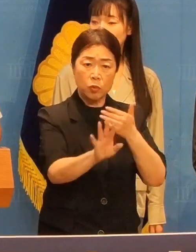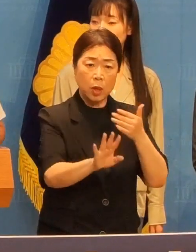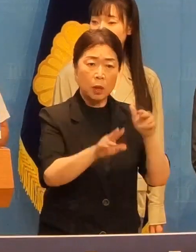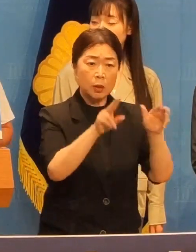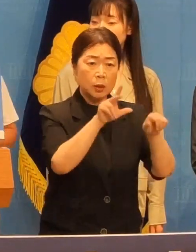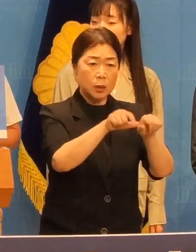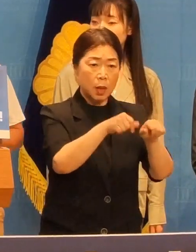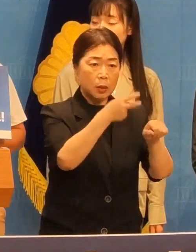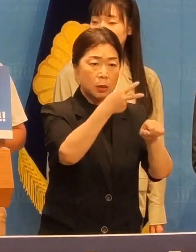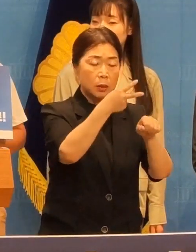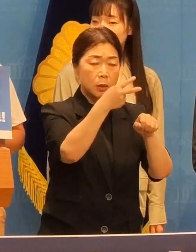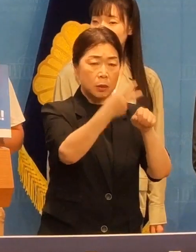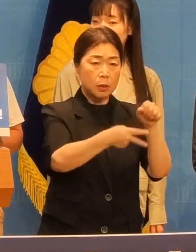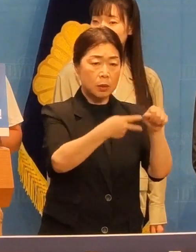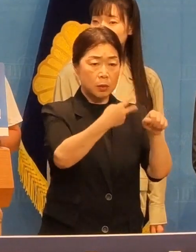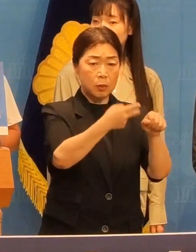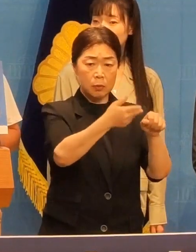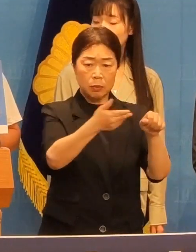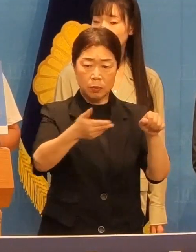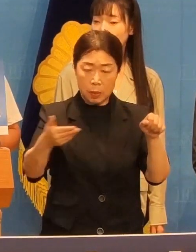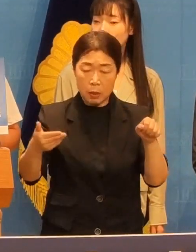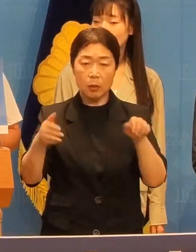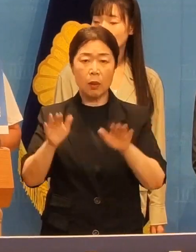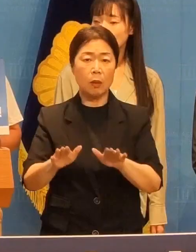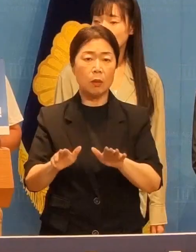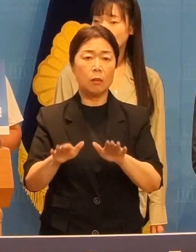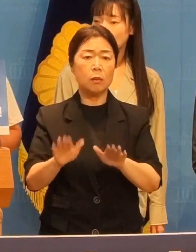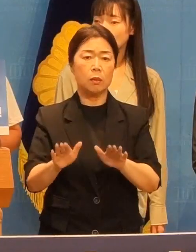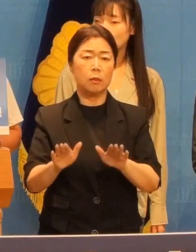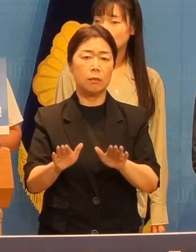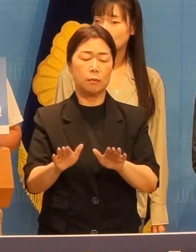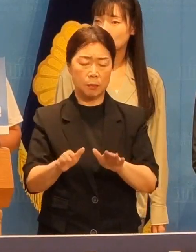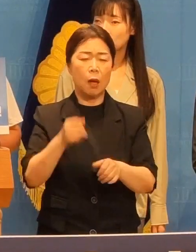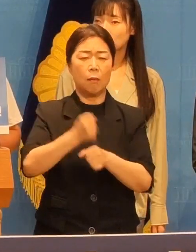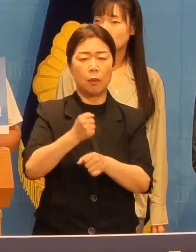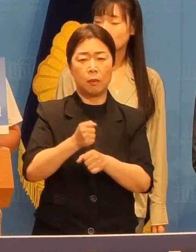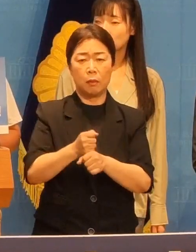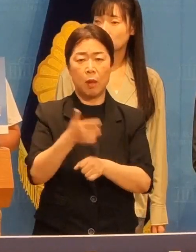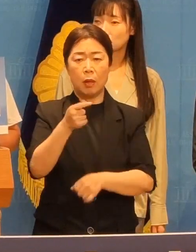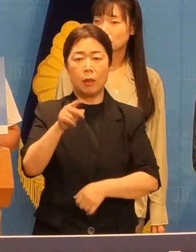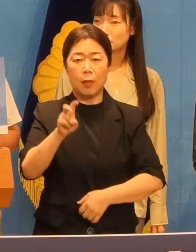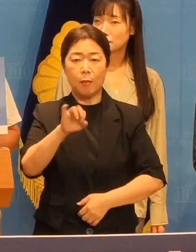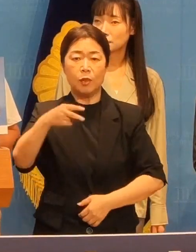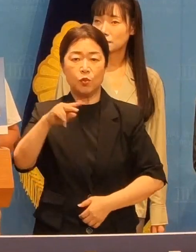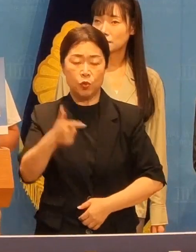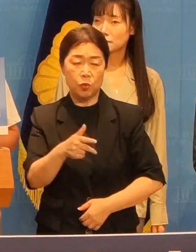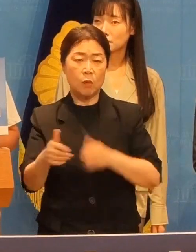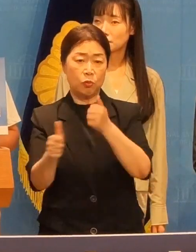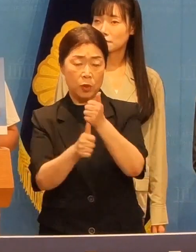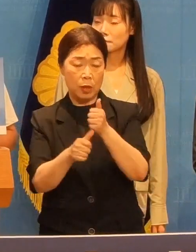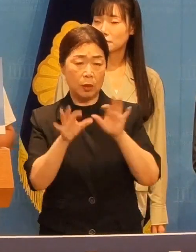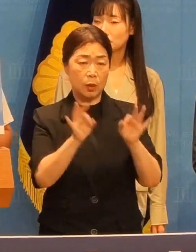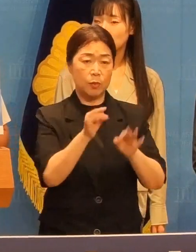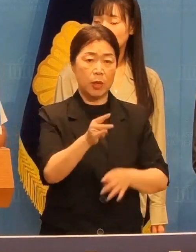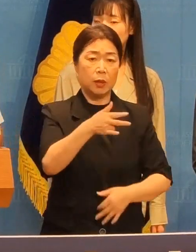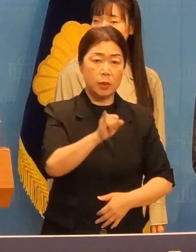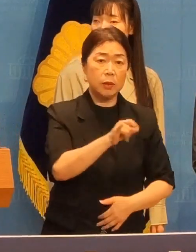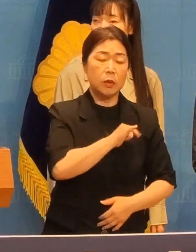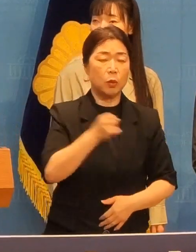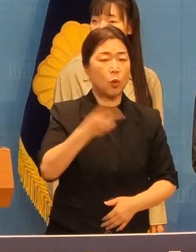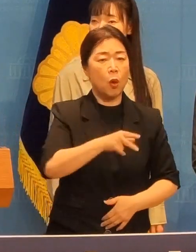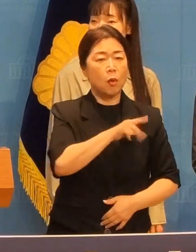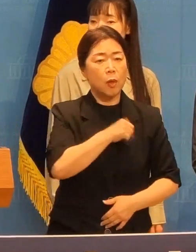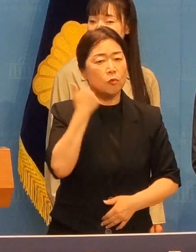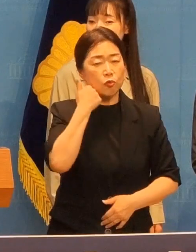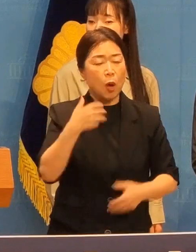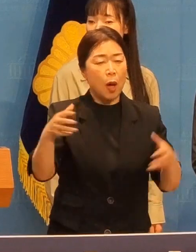시간에 그나마 다행히 여야 남인선 부회장님, 그리고 김혜지 의원님, 그 밖에 의원님들이 힘을 합쳐서